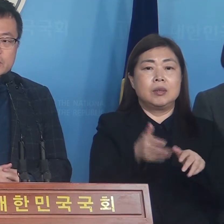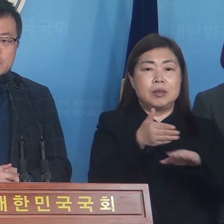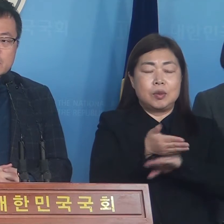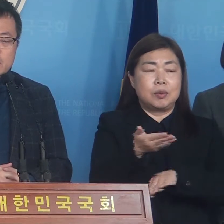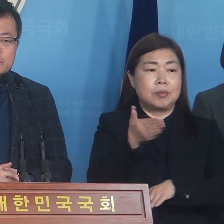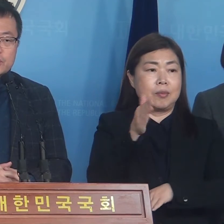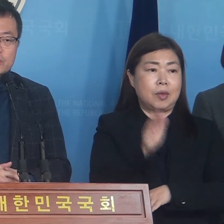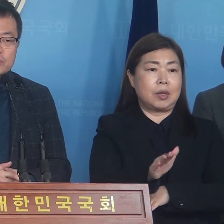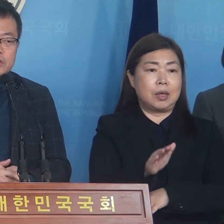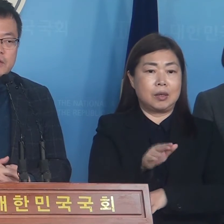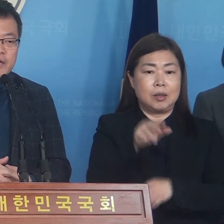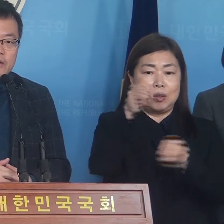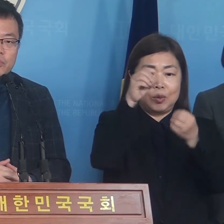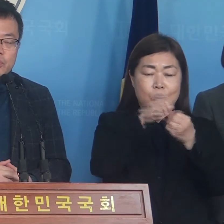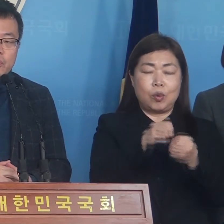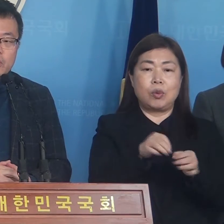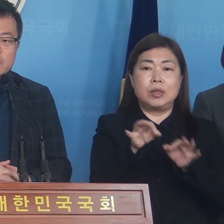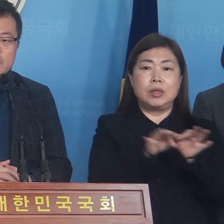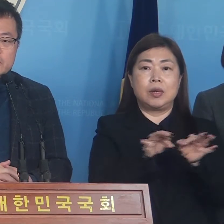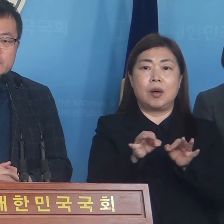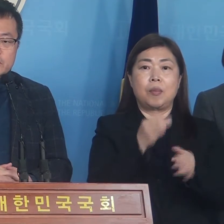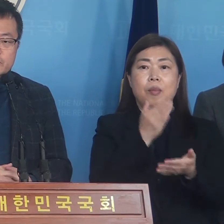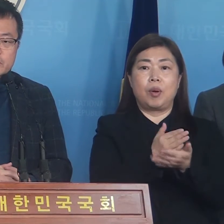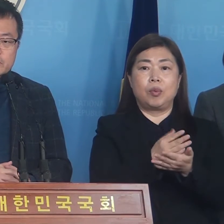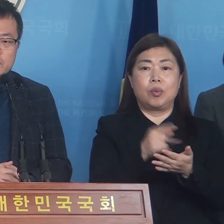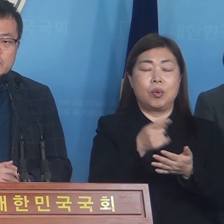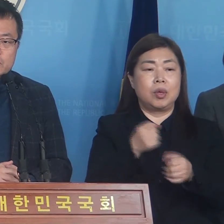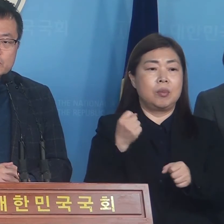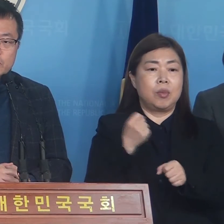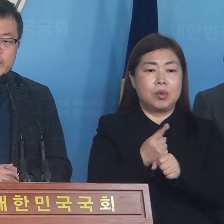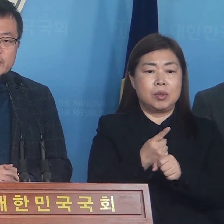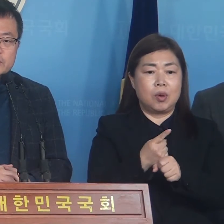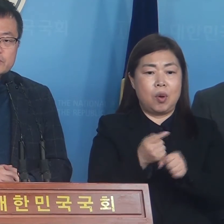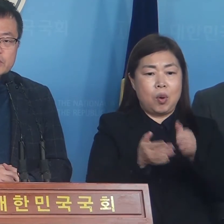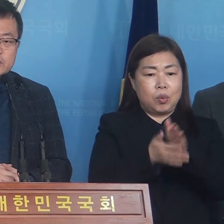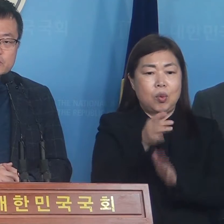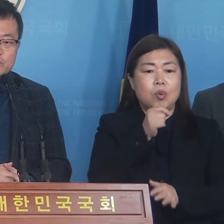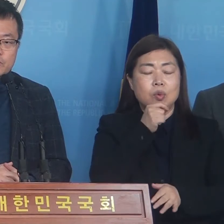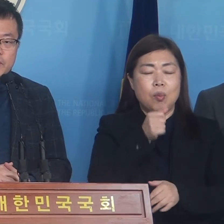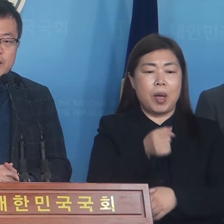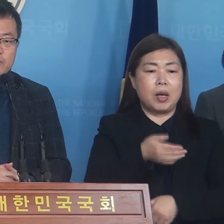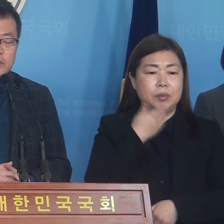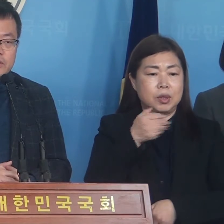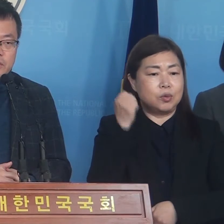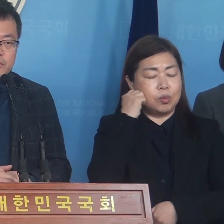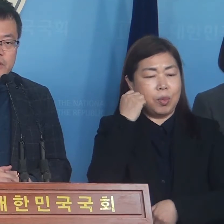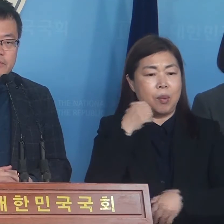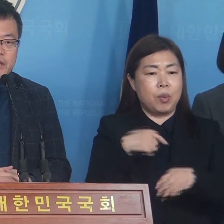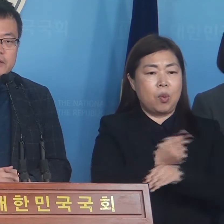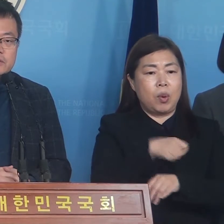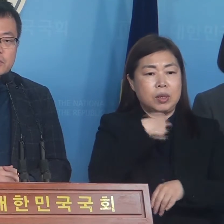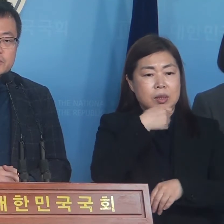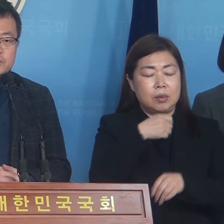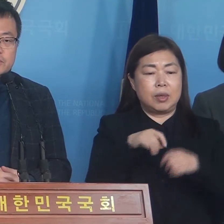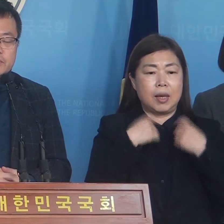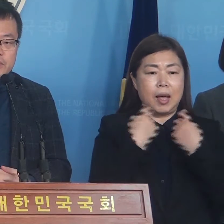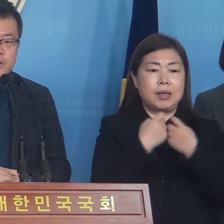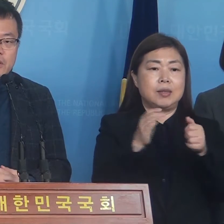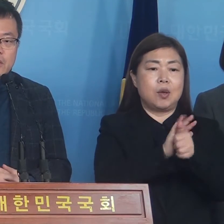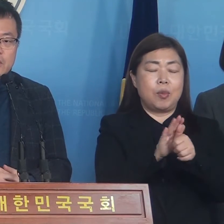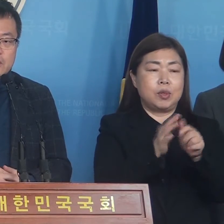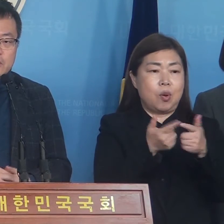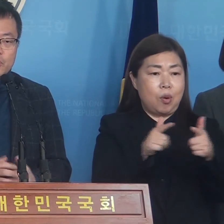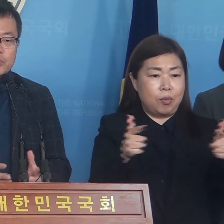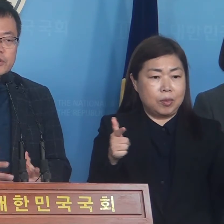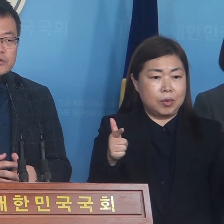뒤늦게나마 우리 전통시장 말고도 이런 이미 도소매, 음식, 숙박, 외식업, 그다음에 개인